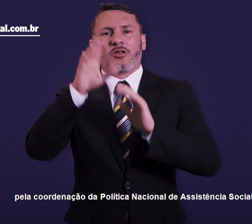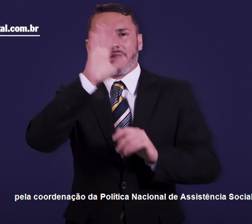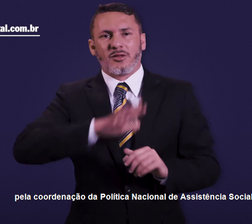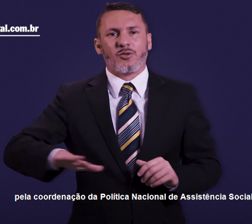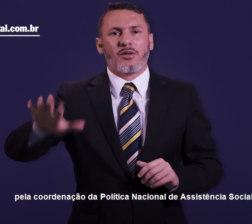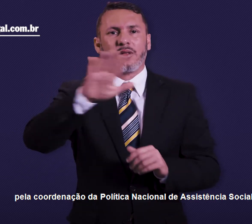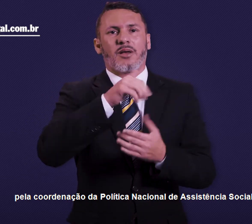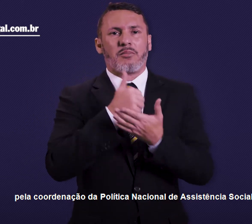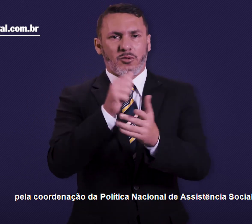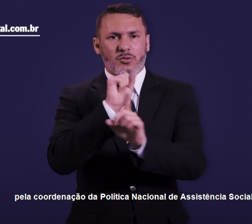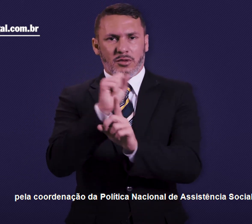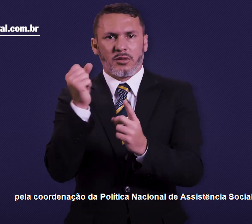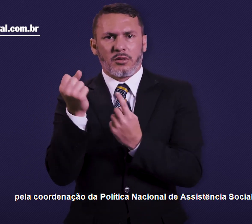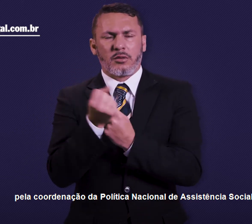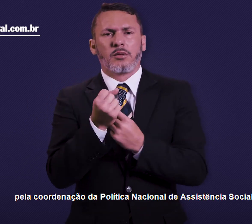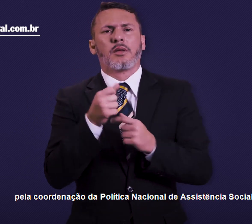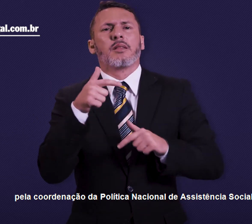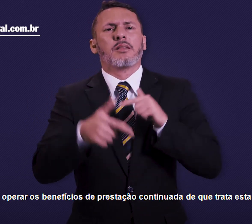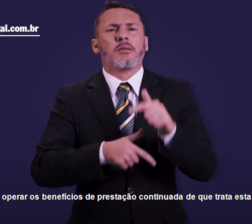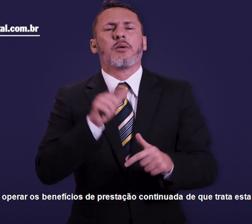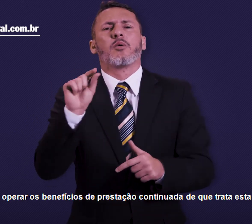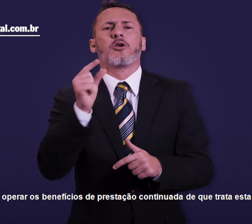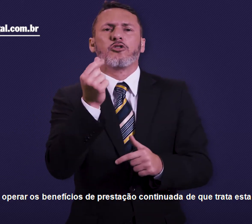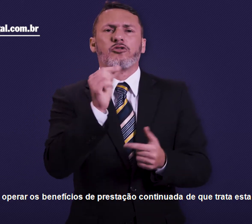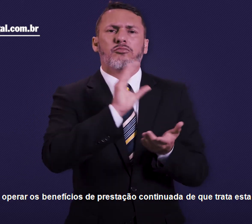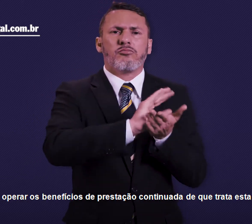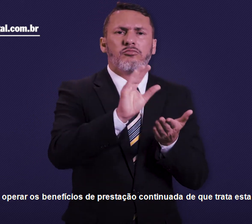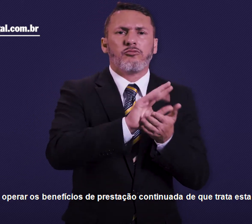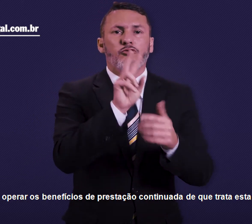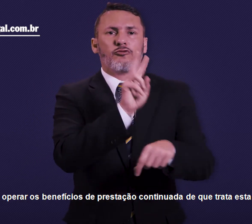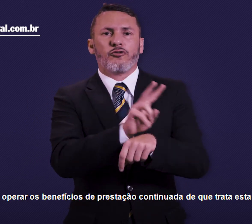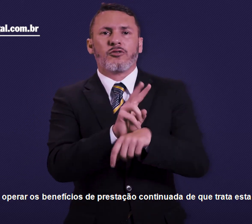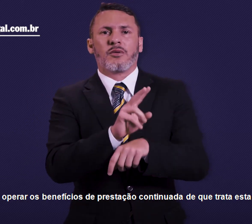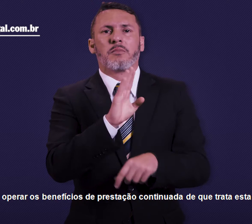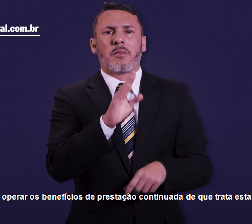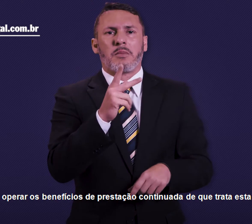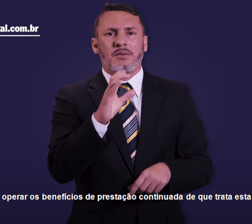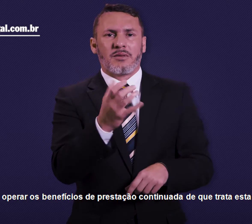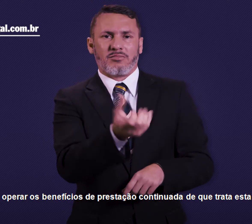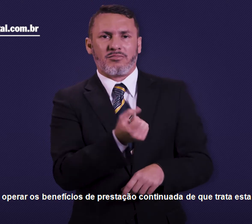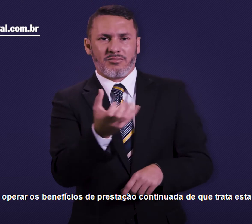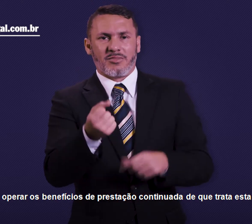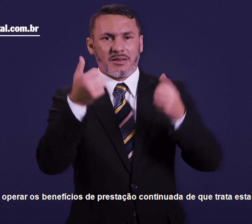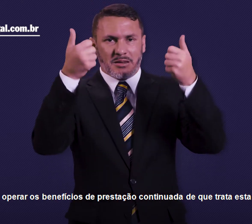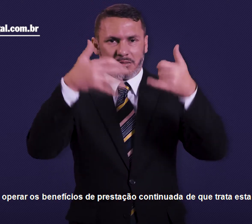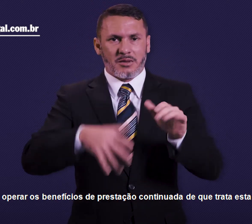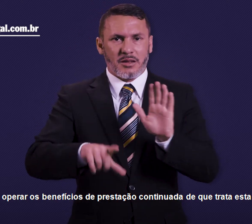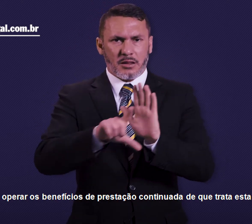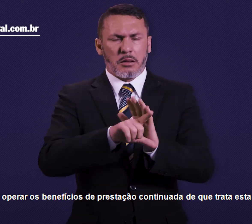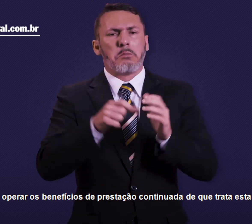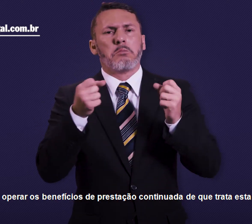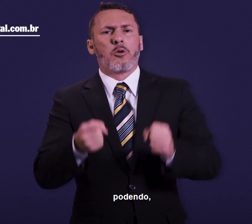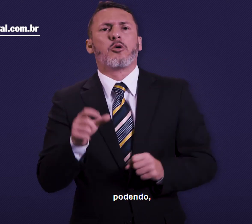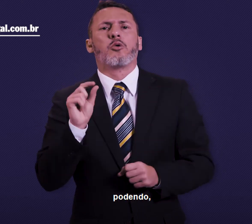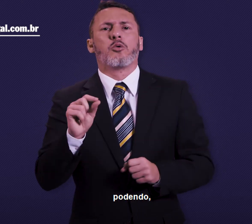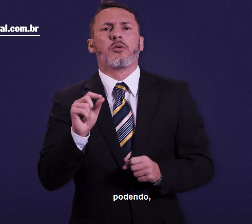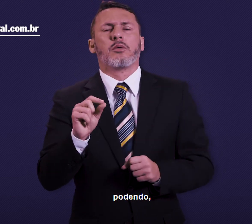Política Nacional de Assistência Social operar os benefícios de prestação continuada de que trata esta lei, podendo,